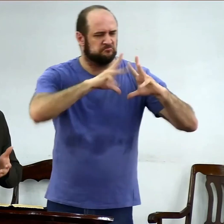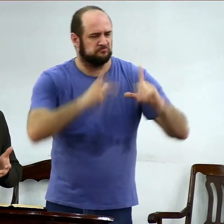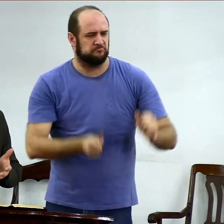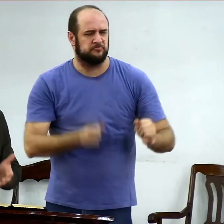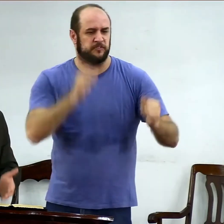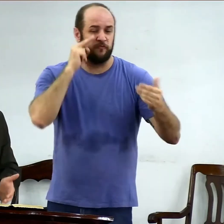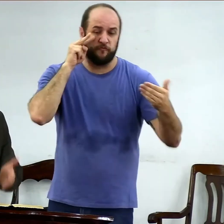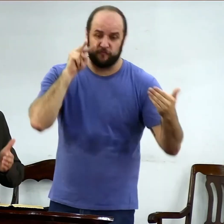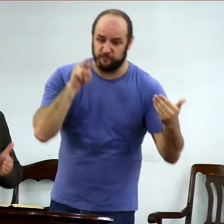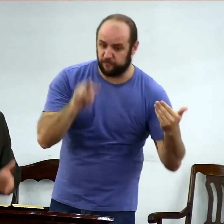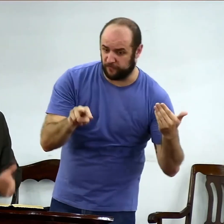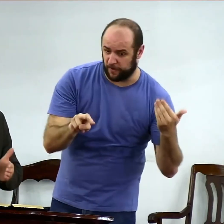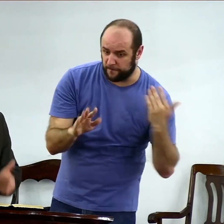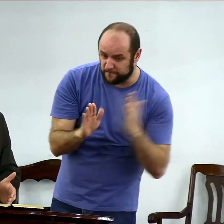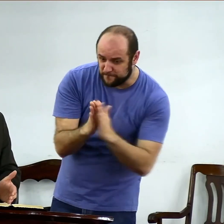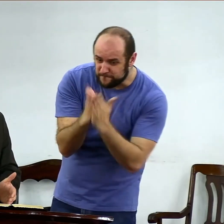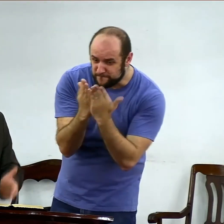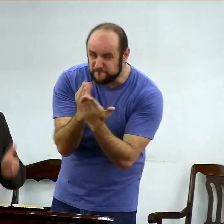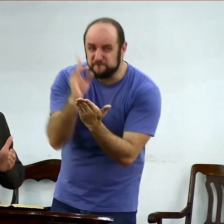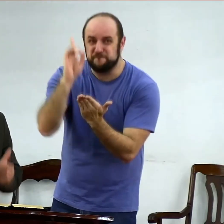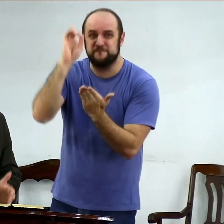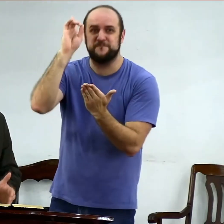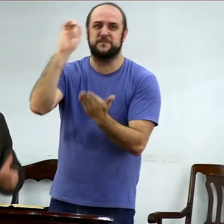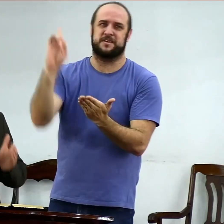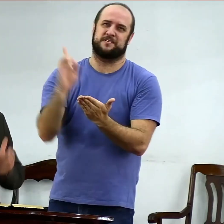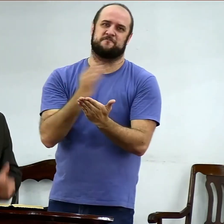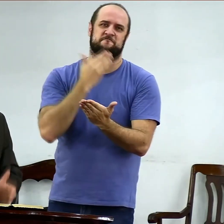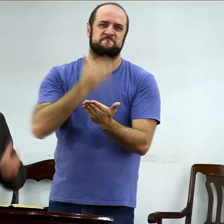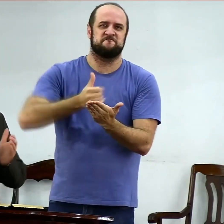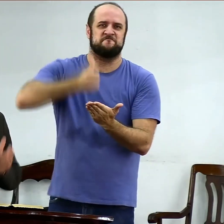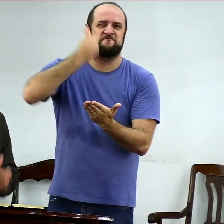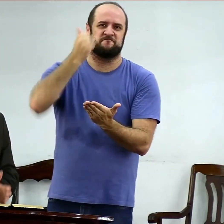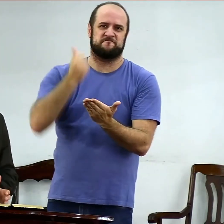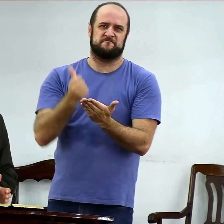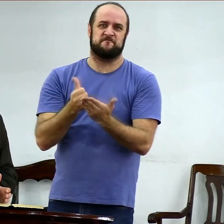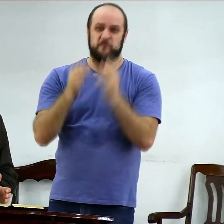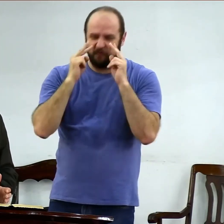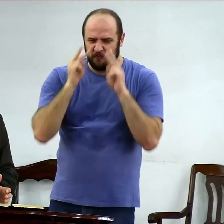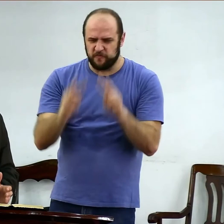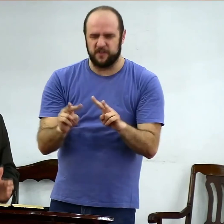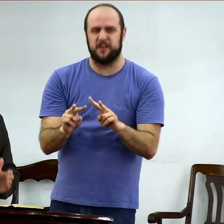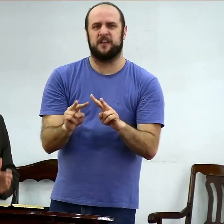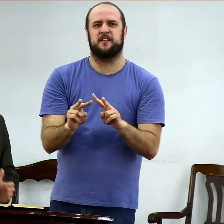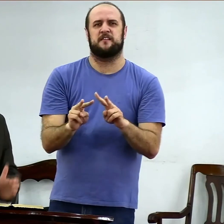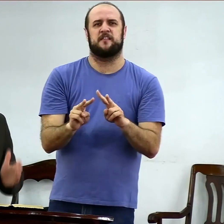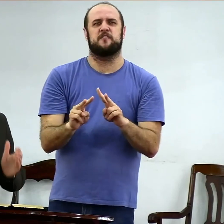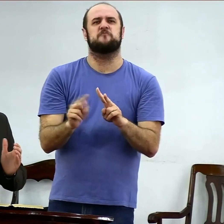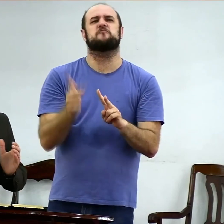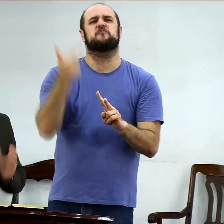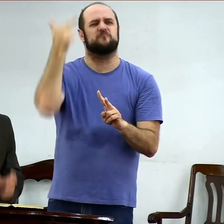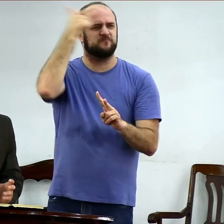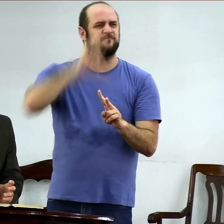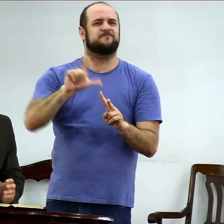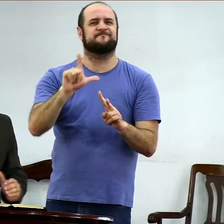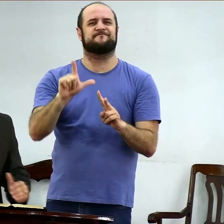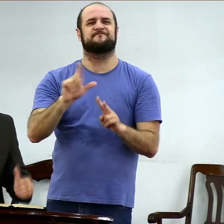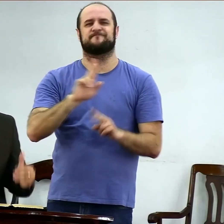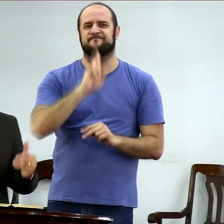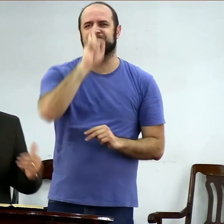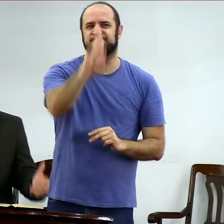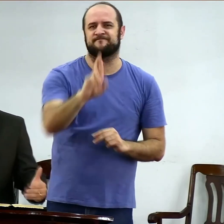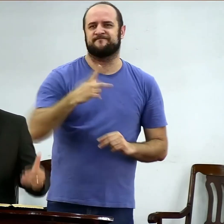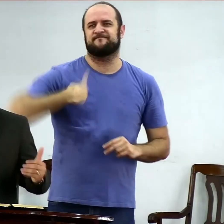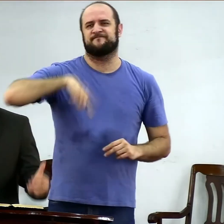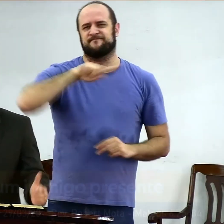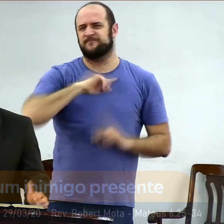e vai encontrar na Escritura a saída. E a Escritura, ela é suficiente para trazer a nós tudo